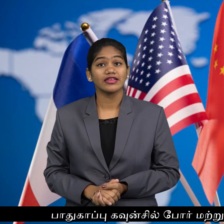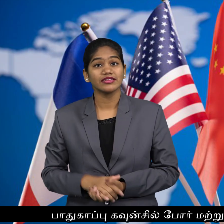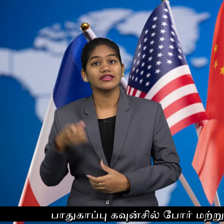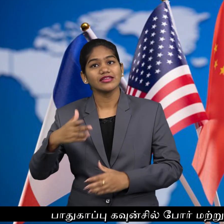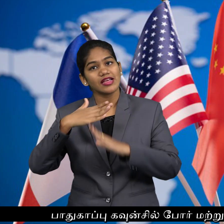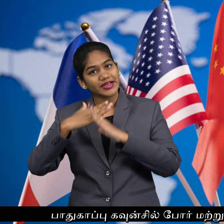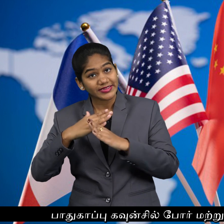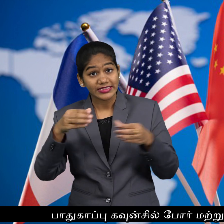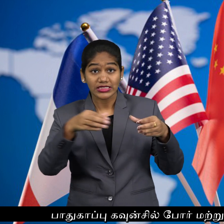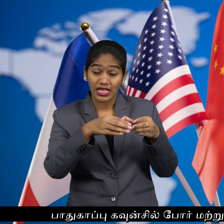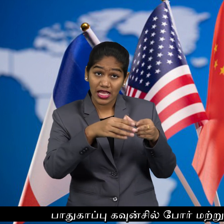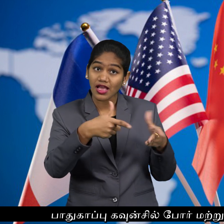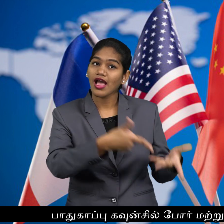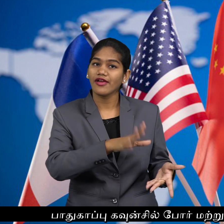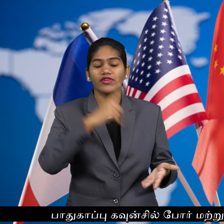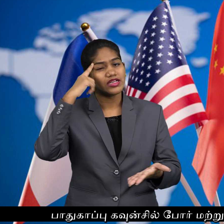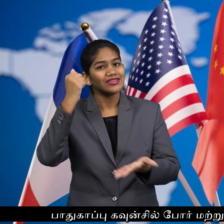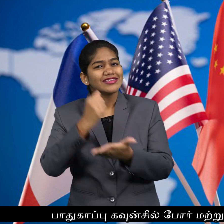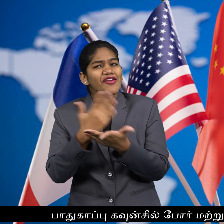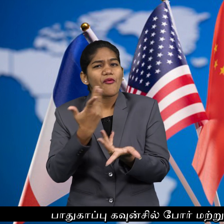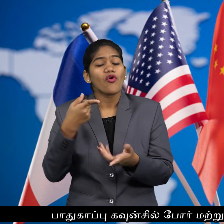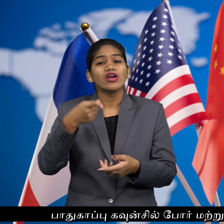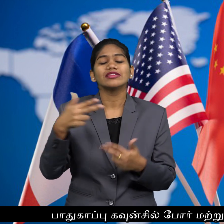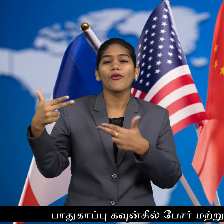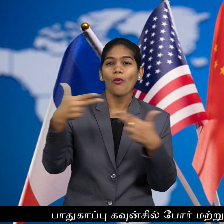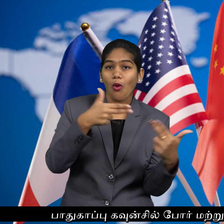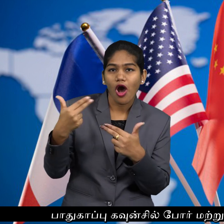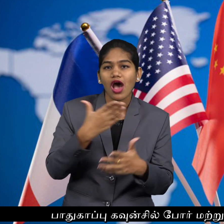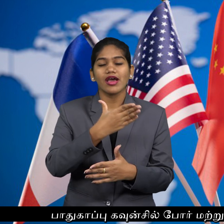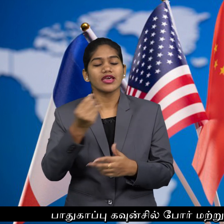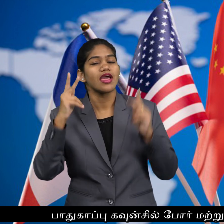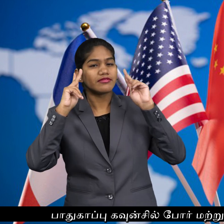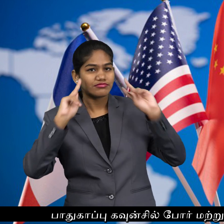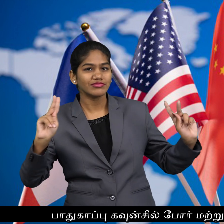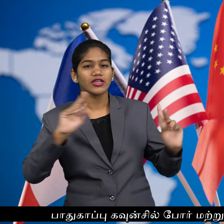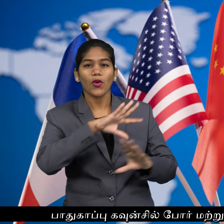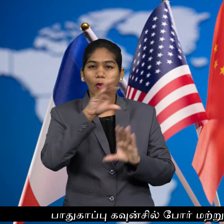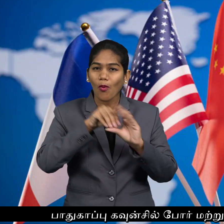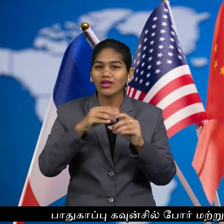பாதுகாப்பு கவுன்சில் போர் மற்றும் அமைதி குறித்து முடிவு செய்கிறது.